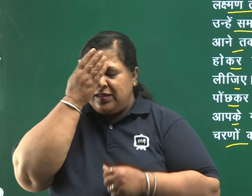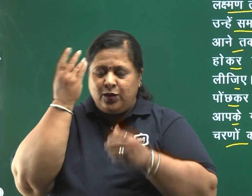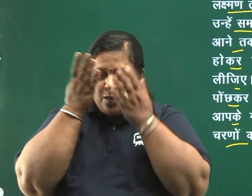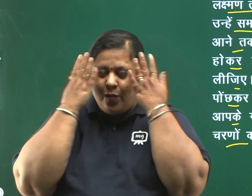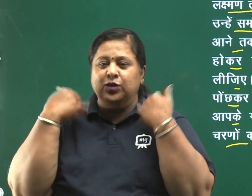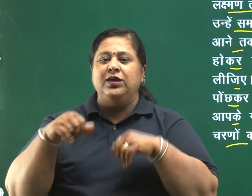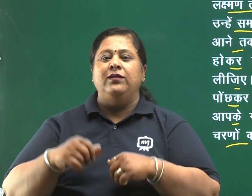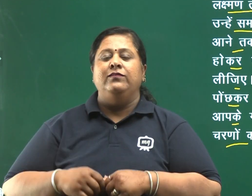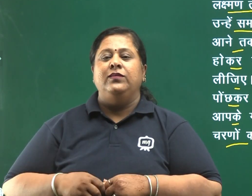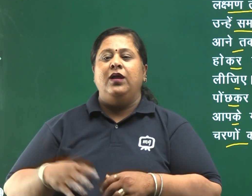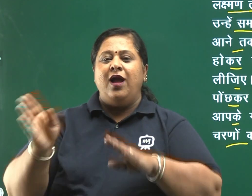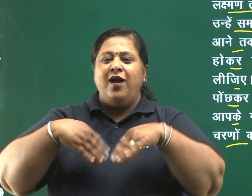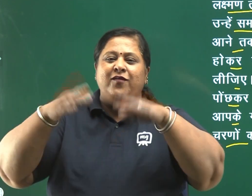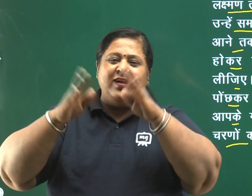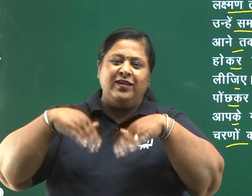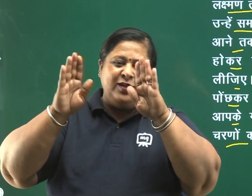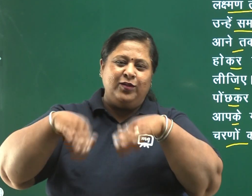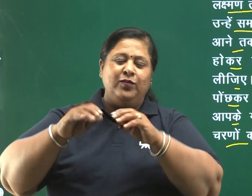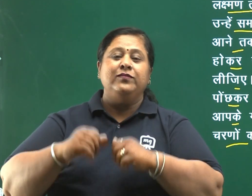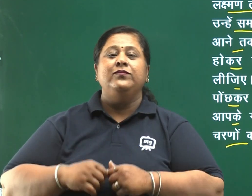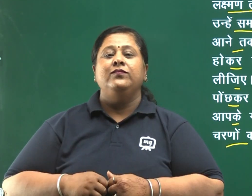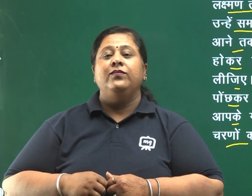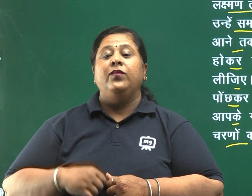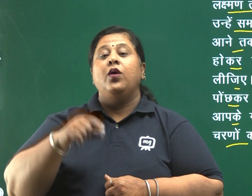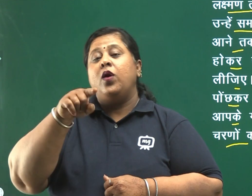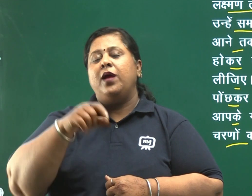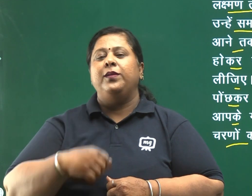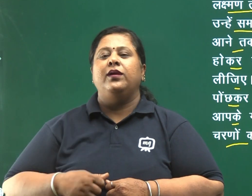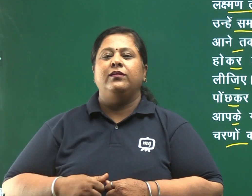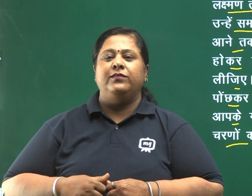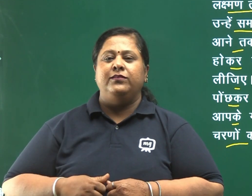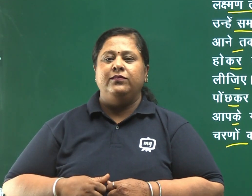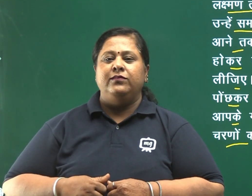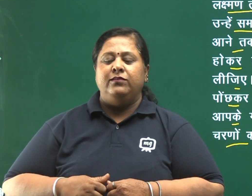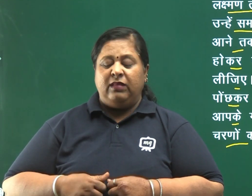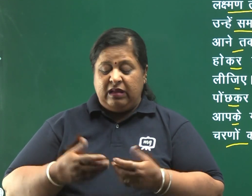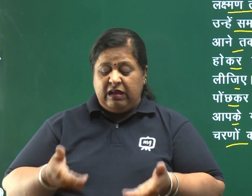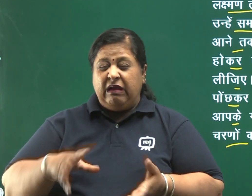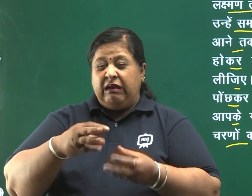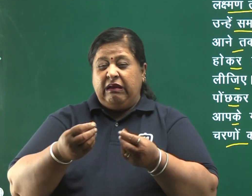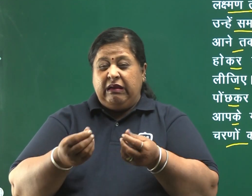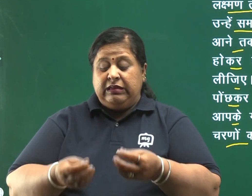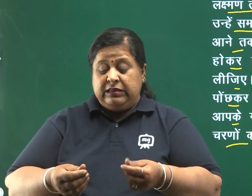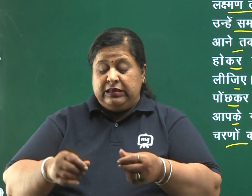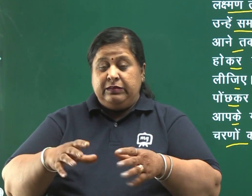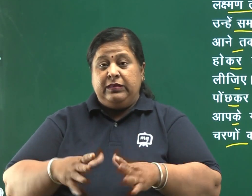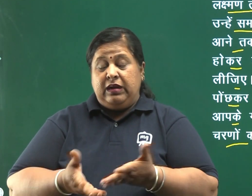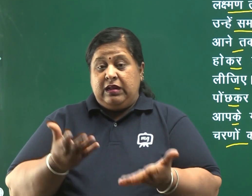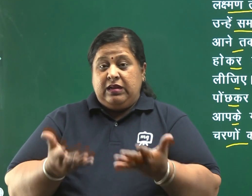पोंछकर हवा कर देती हूँ और आपके जो गरम रेत से तपे हुए